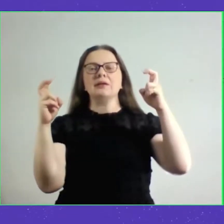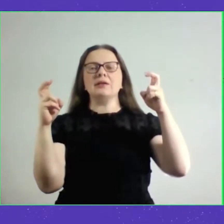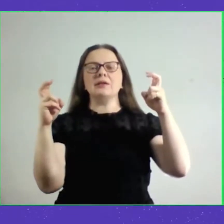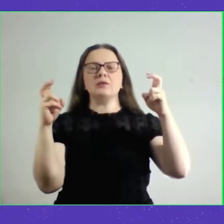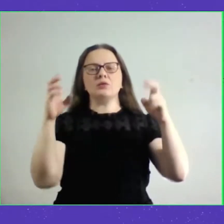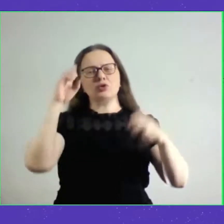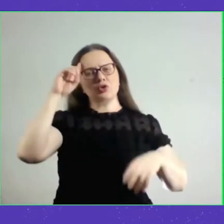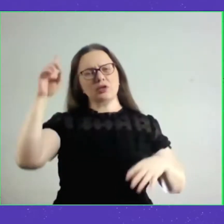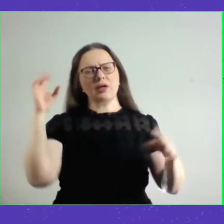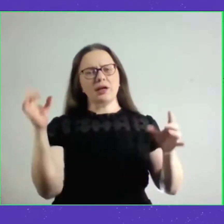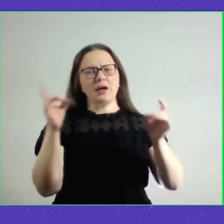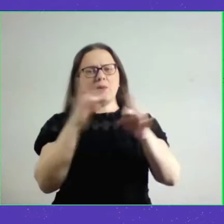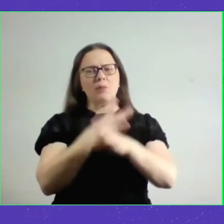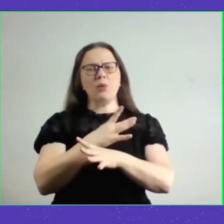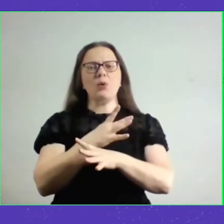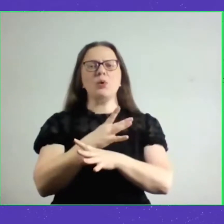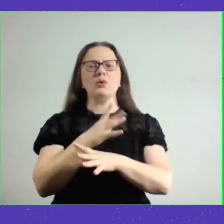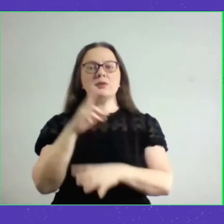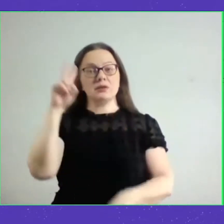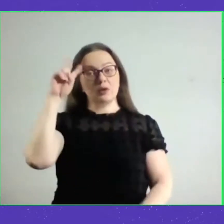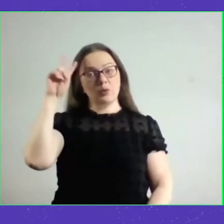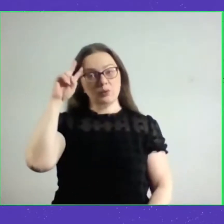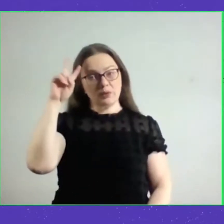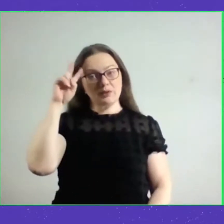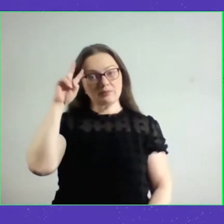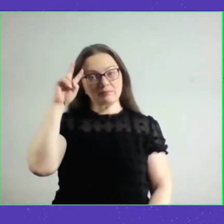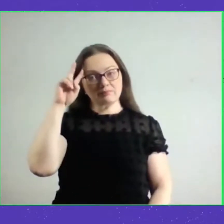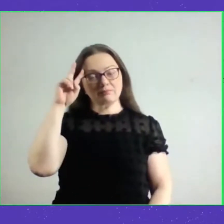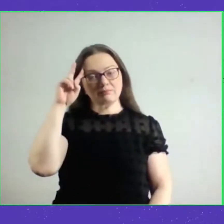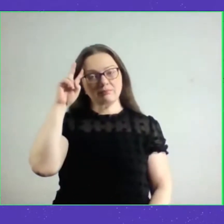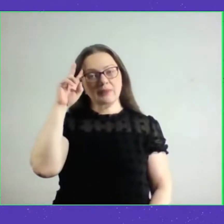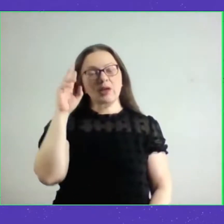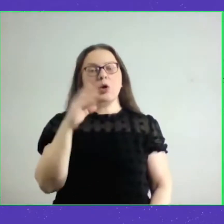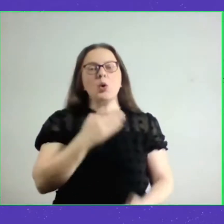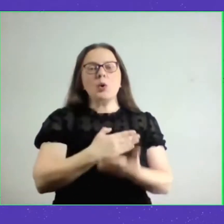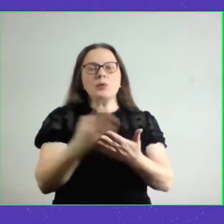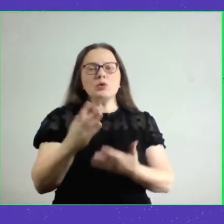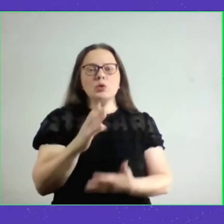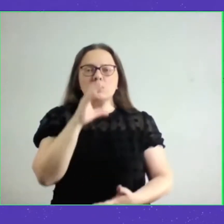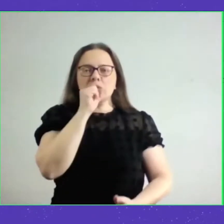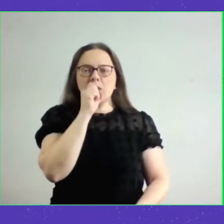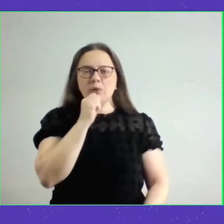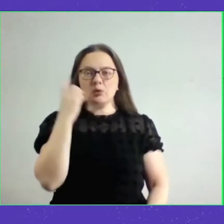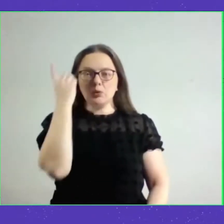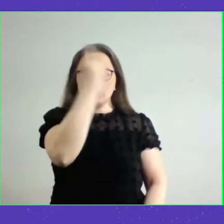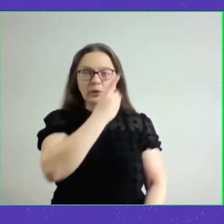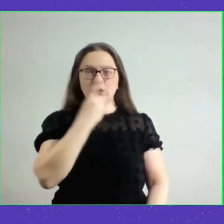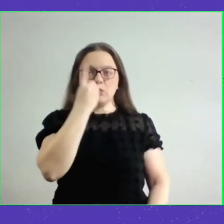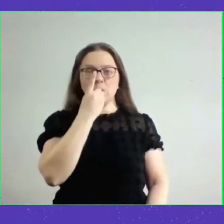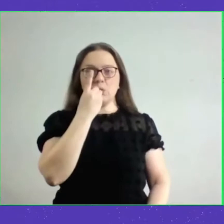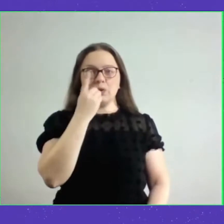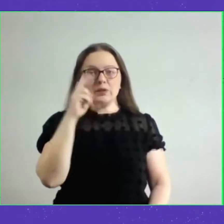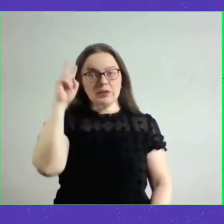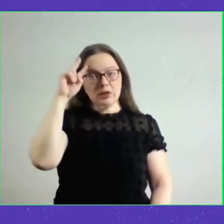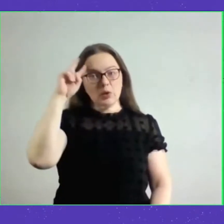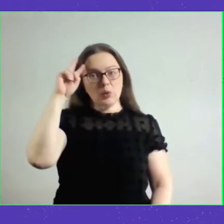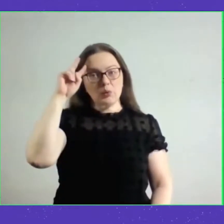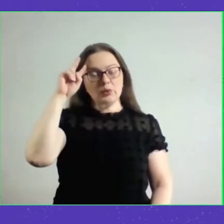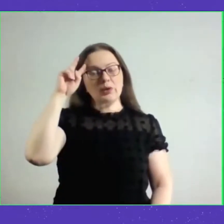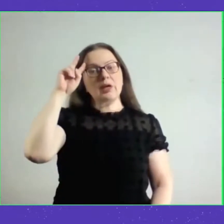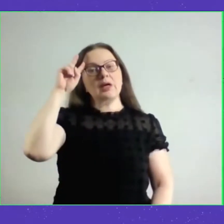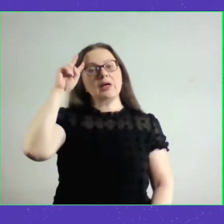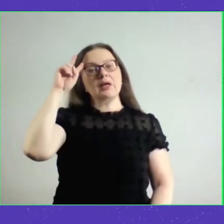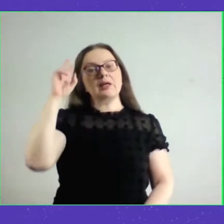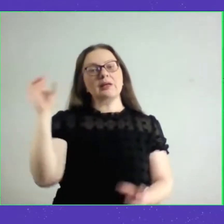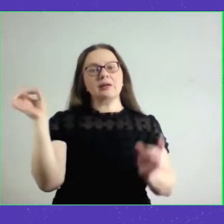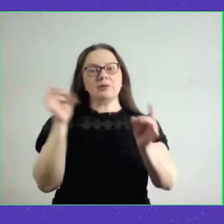ocorreu final de semana passado, né? Sábado, domingo e concluiu na segunda-feira. E o